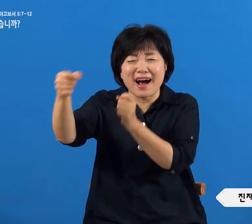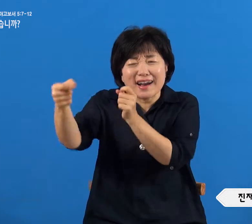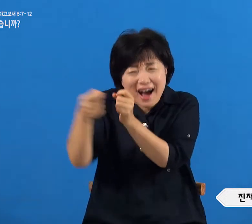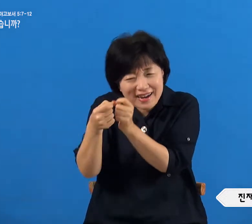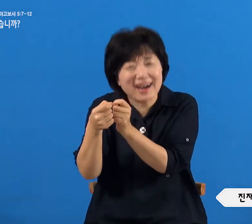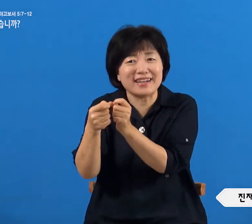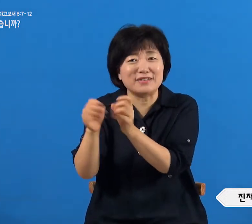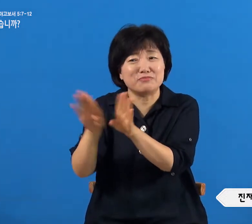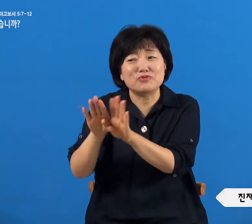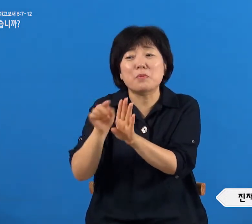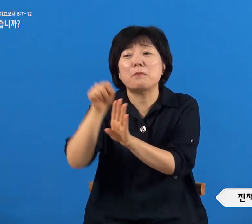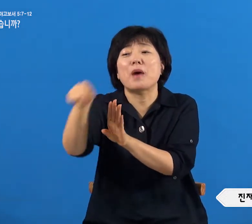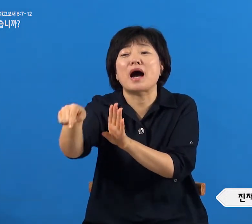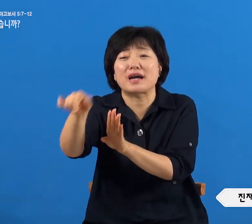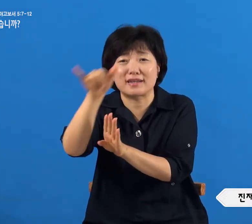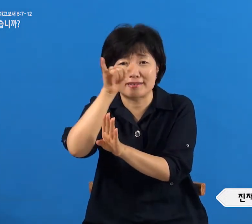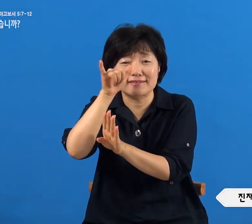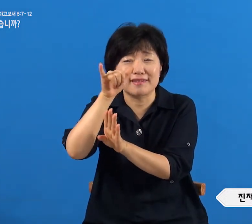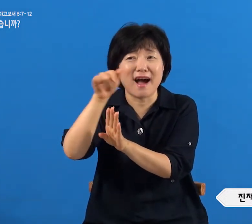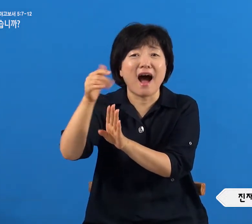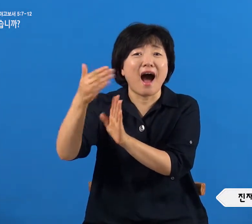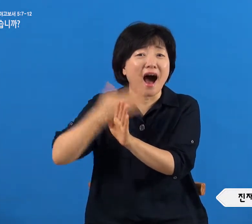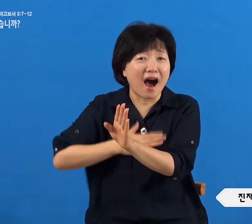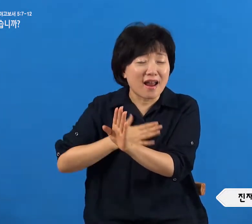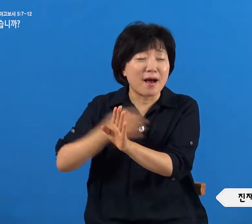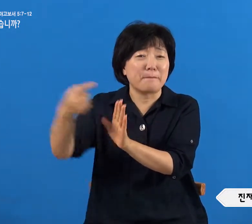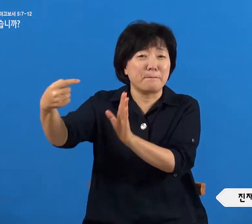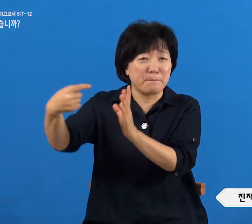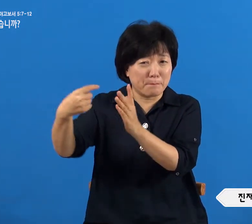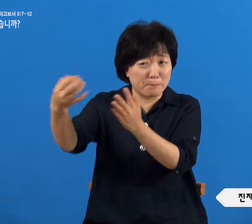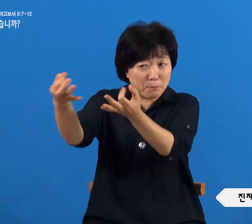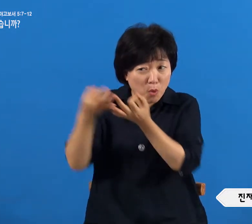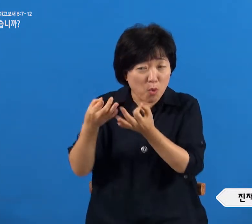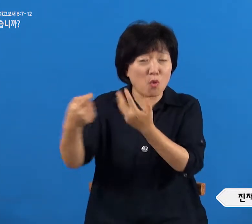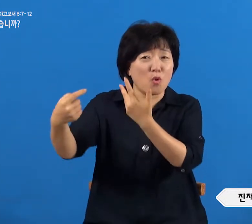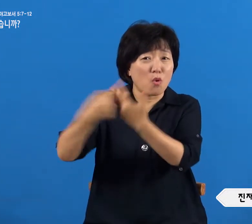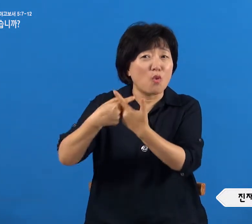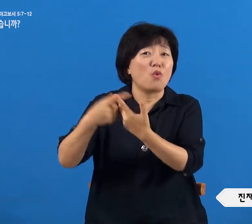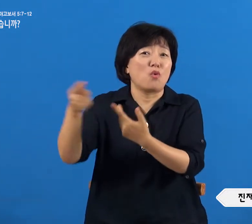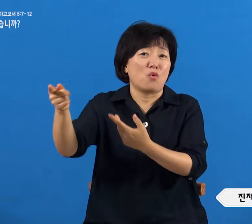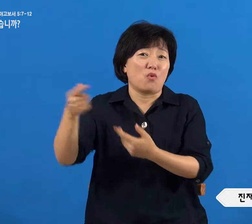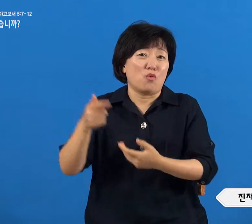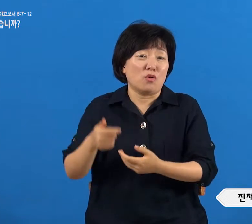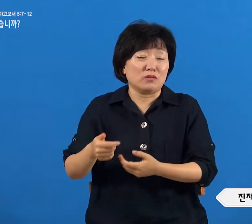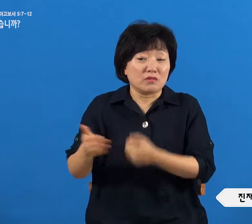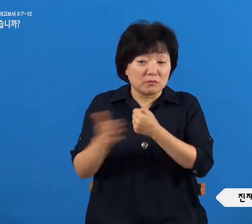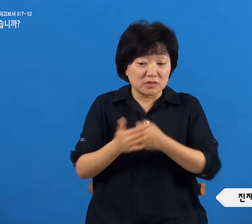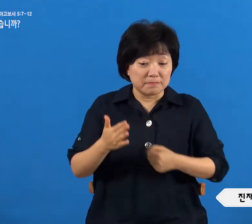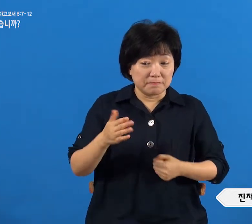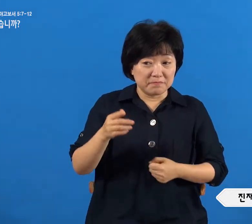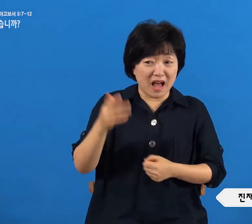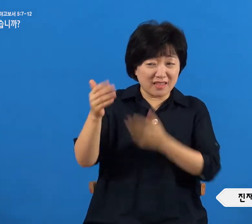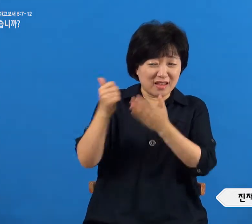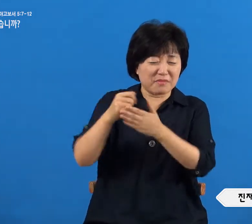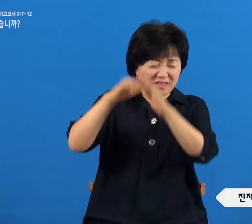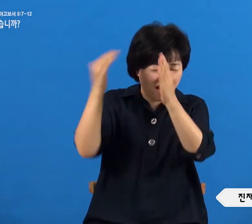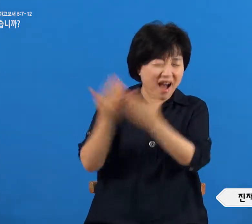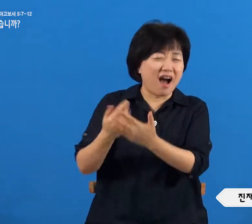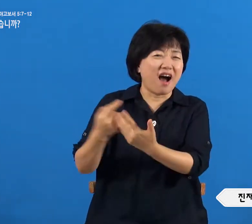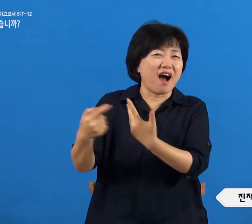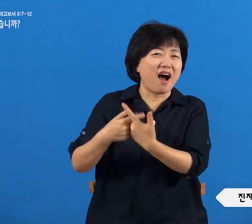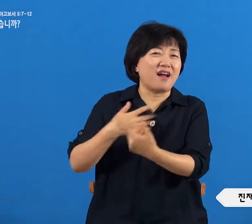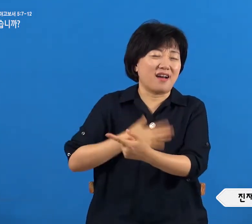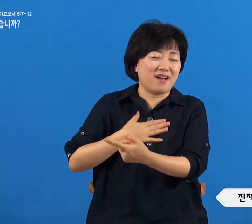가깝게 계십니다. 알고 보고 계십니다. 그러므로 서로 원망하지 말고